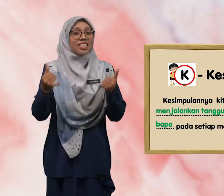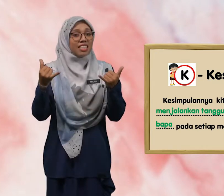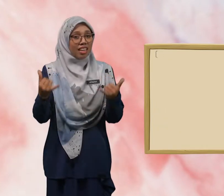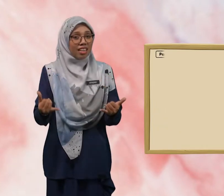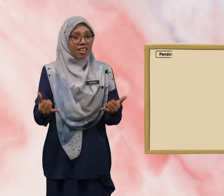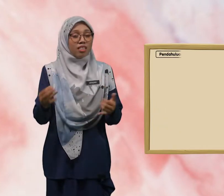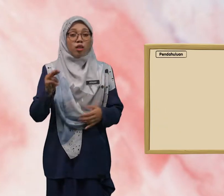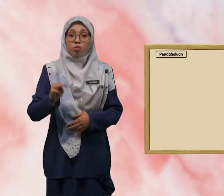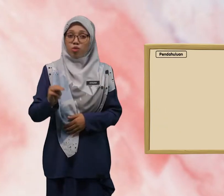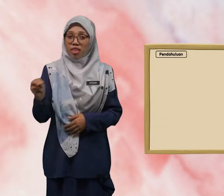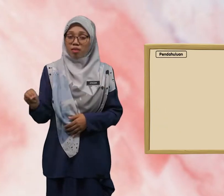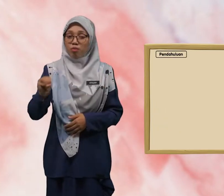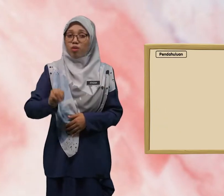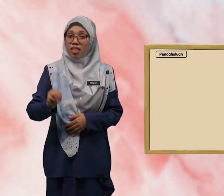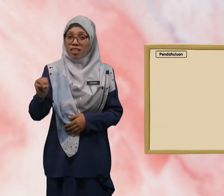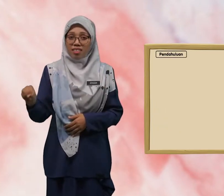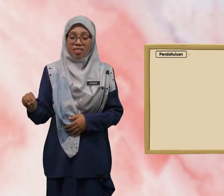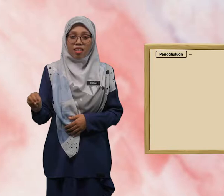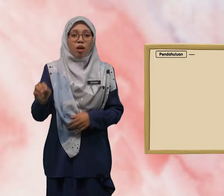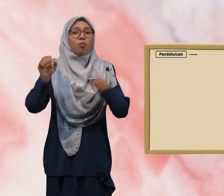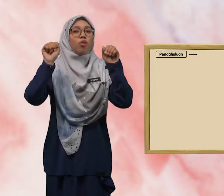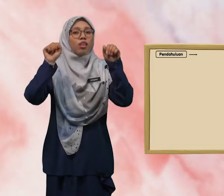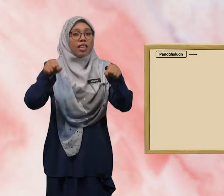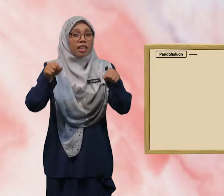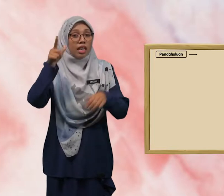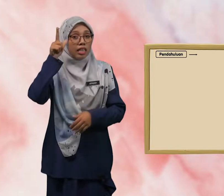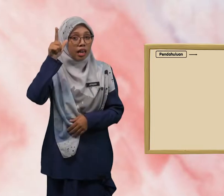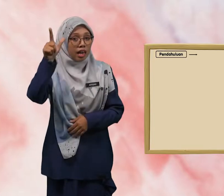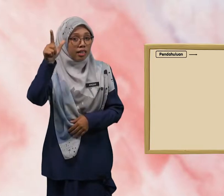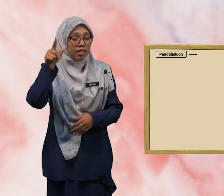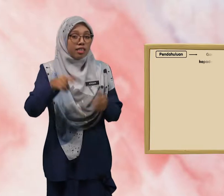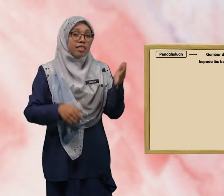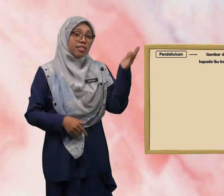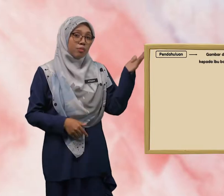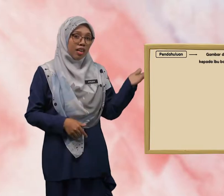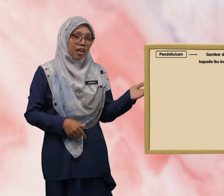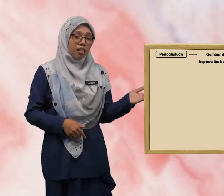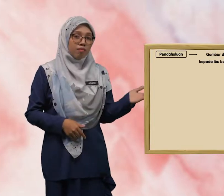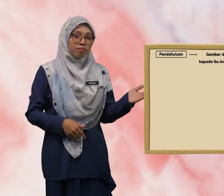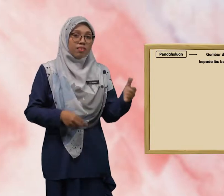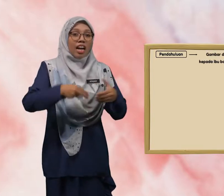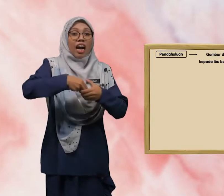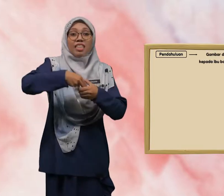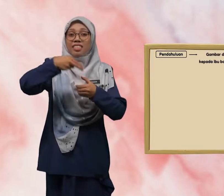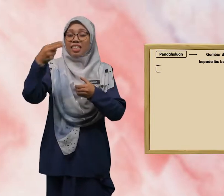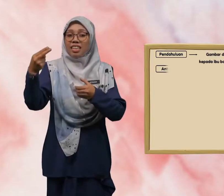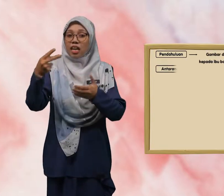sekarang murid-murid Bone lihat di sebelah hasil